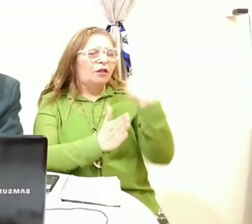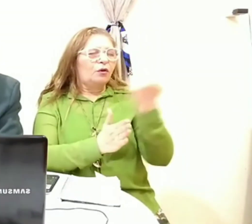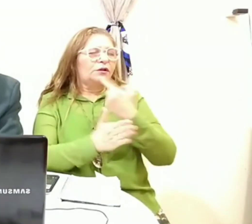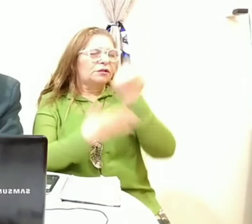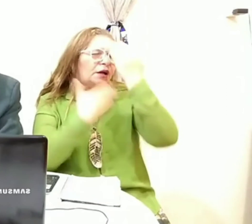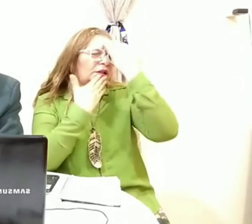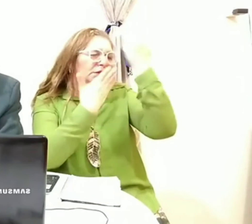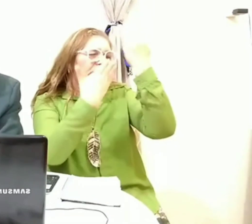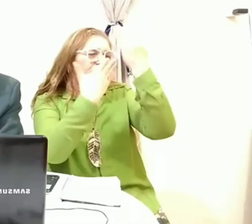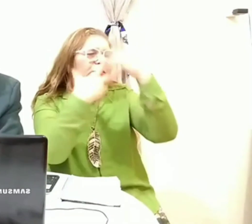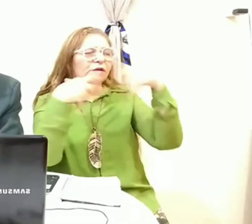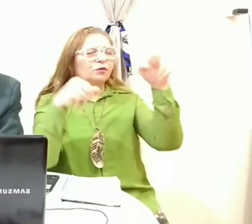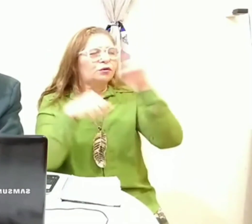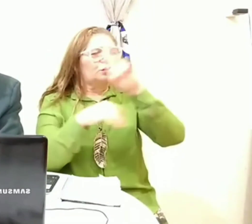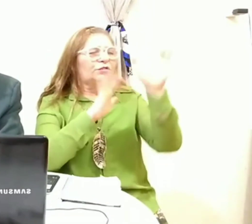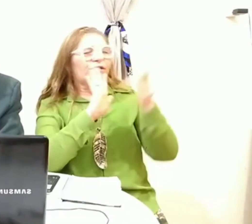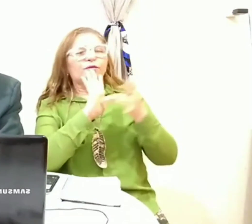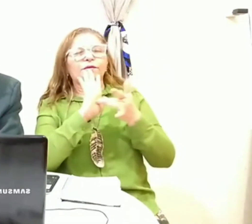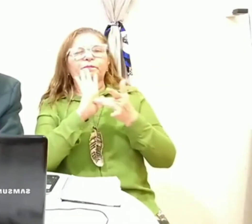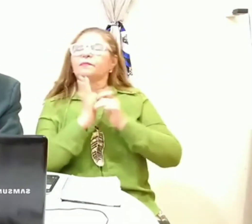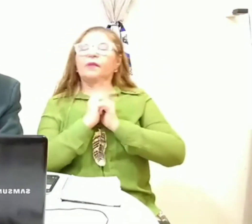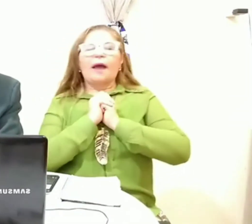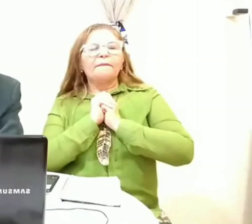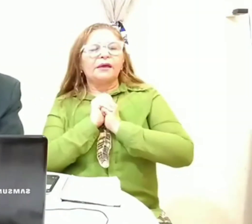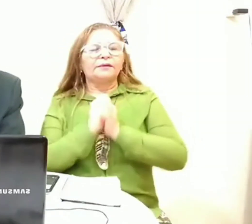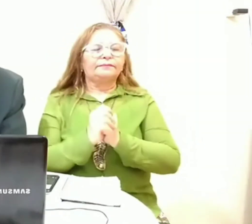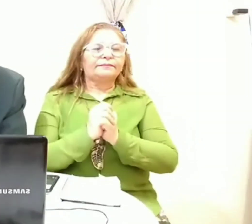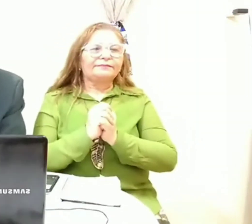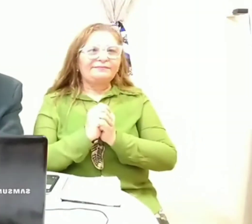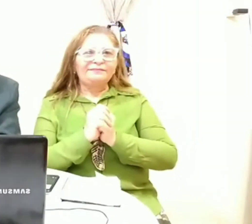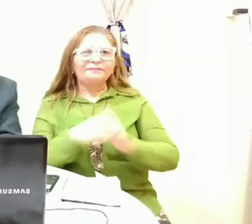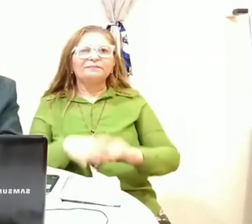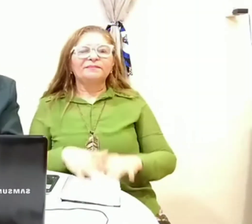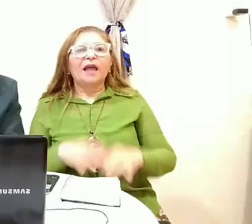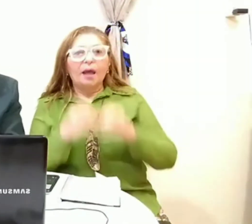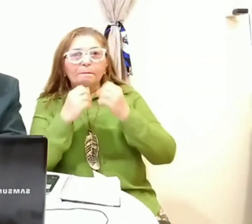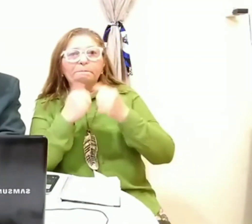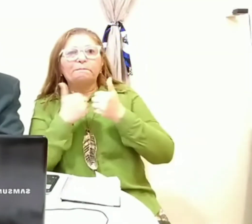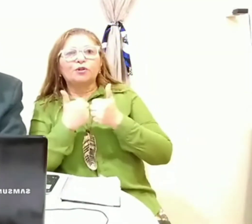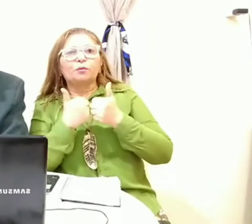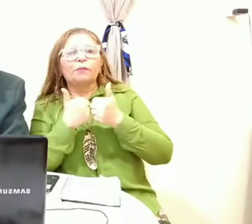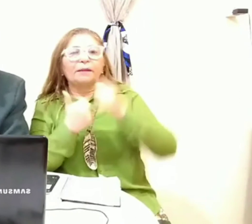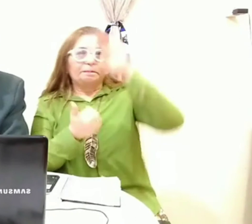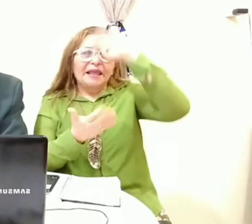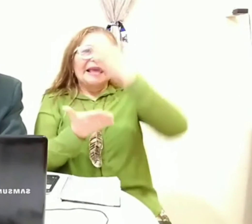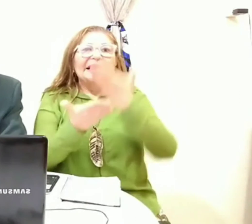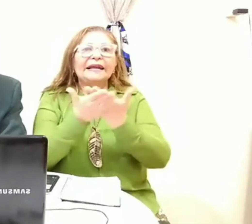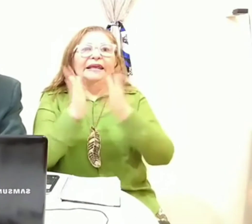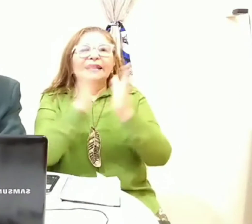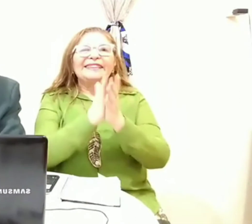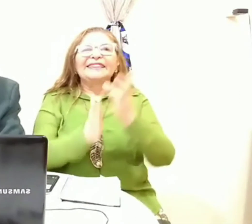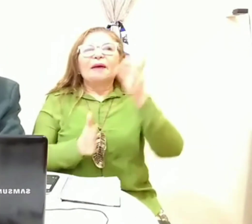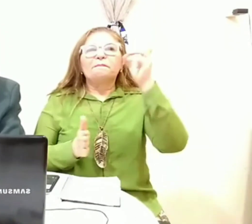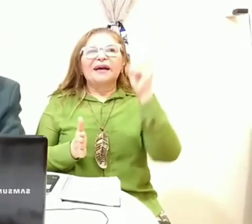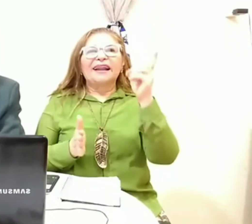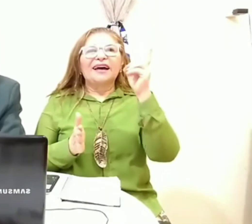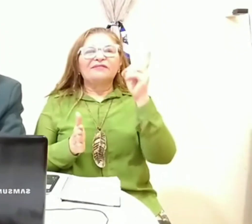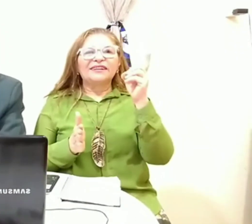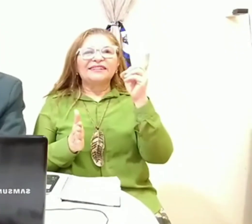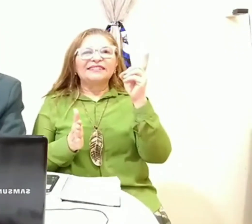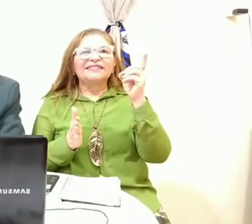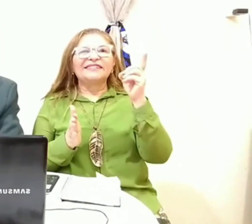por tudo, no nome de Jesus. Amém. Amém. Muito bem. Crer na palavra de Deus